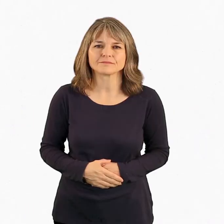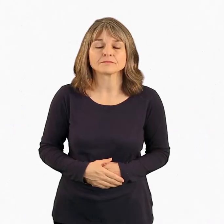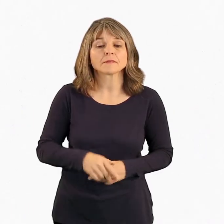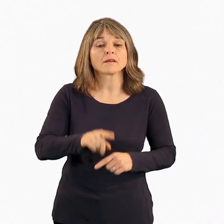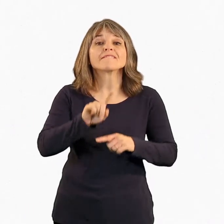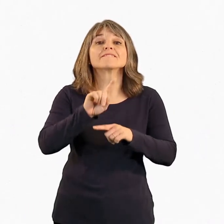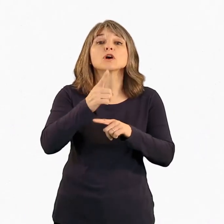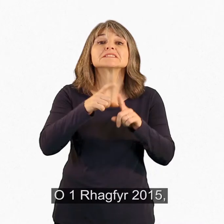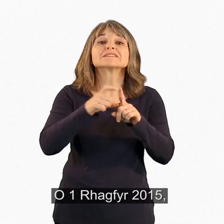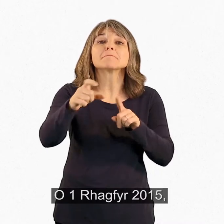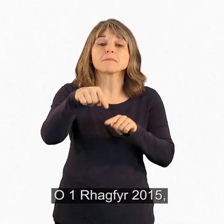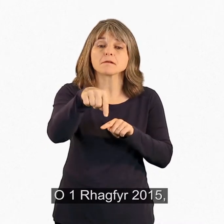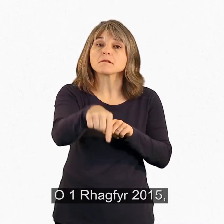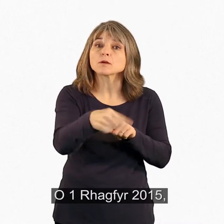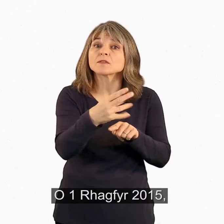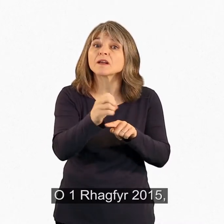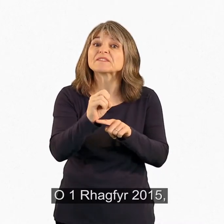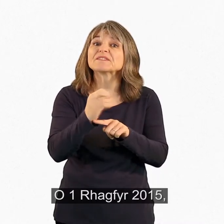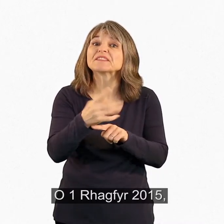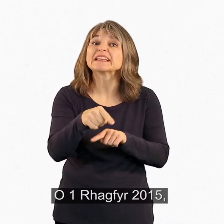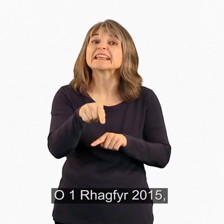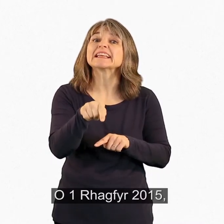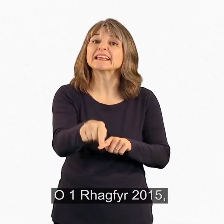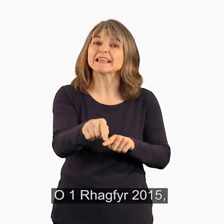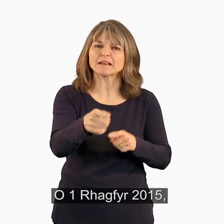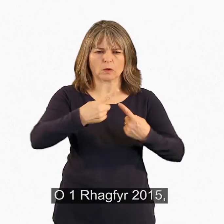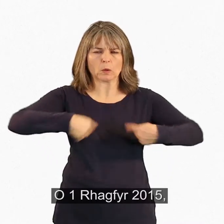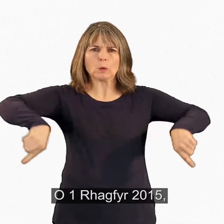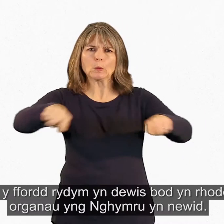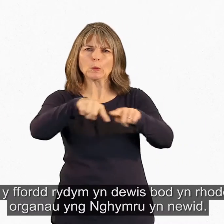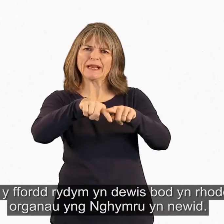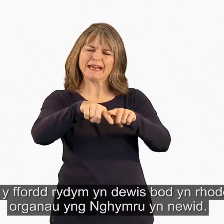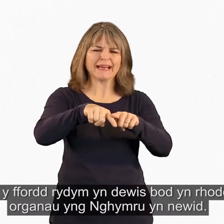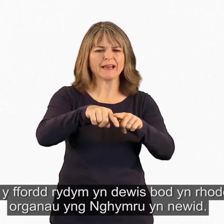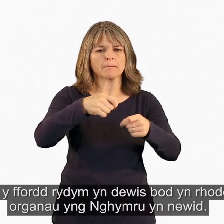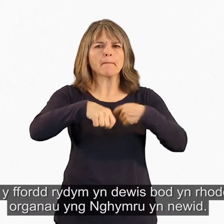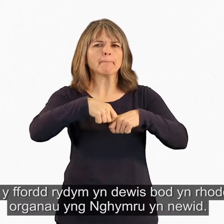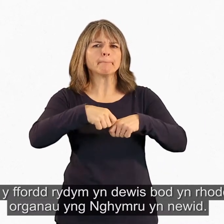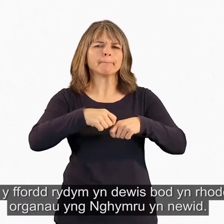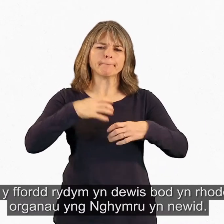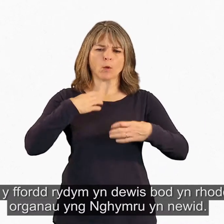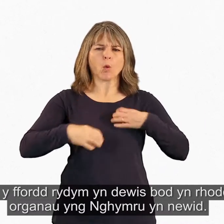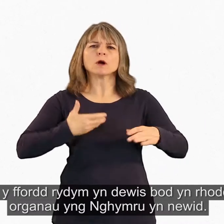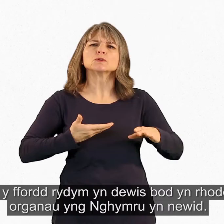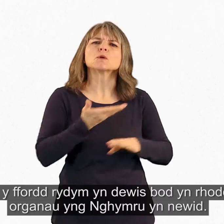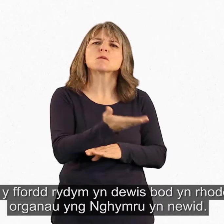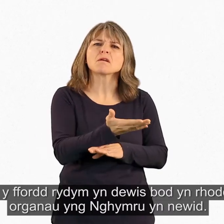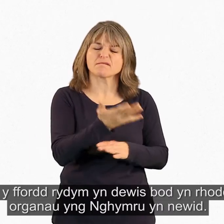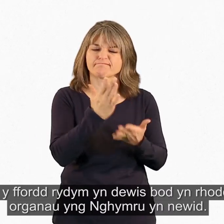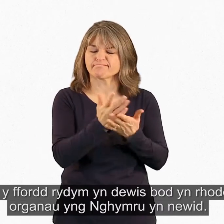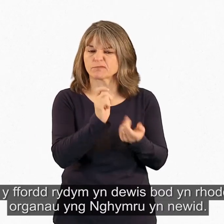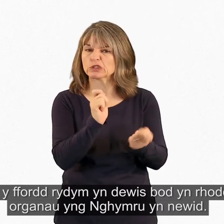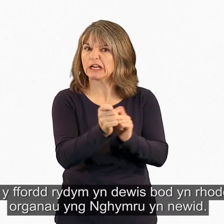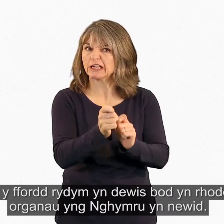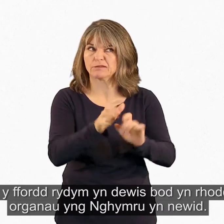O'r cyntaf o rhagfyr 2015, bydd y ffordd rydym yn dewis bod yn rhodd yr organau yng Nghymru yn